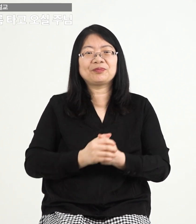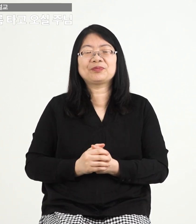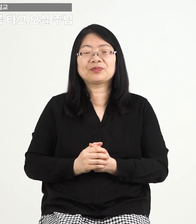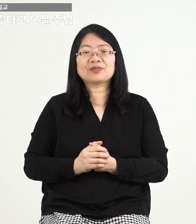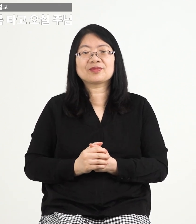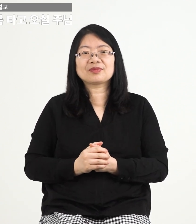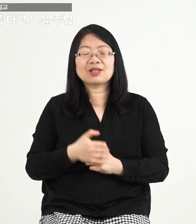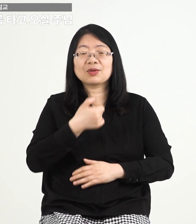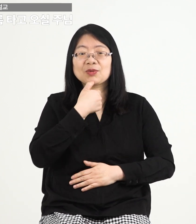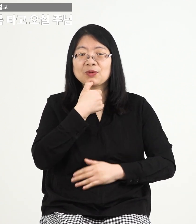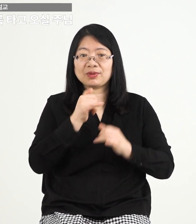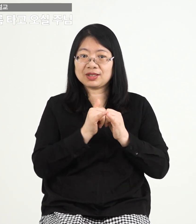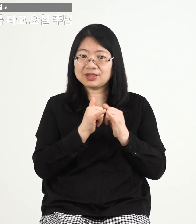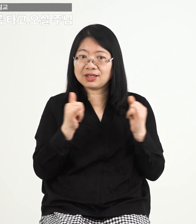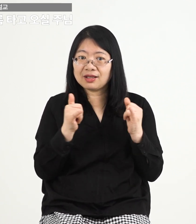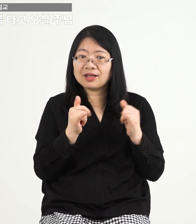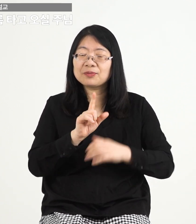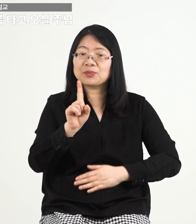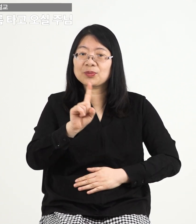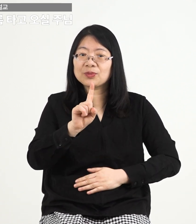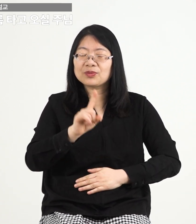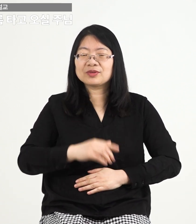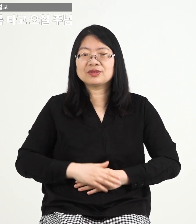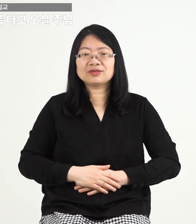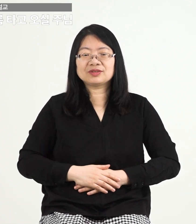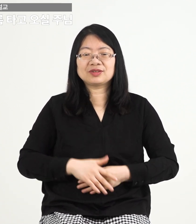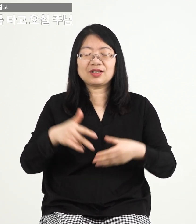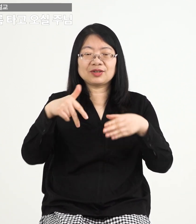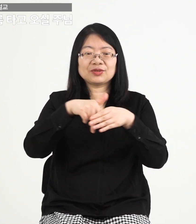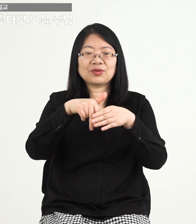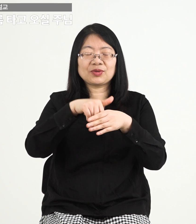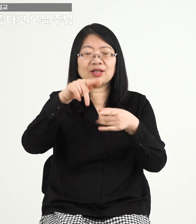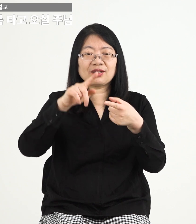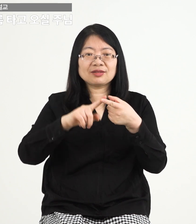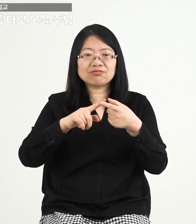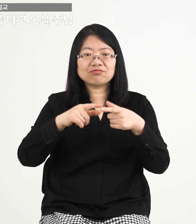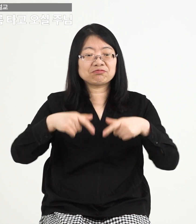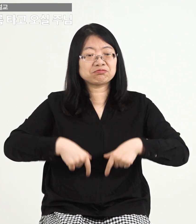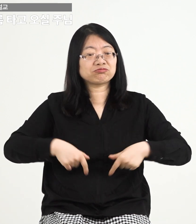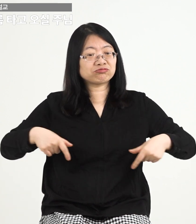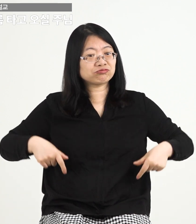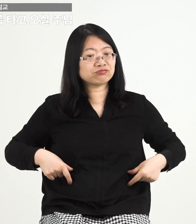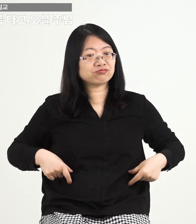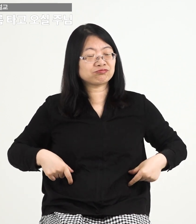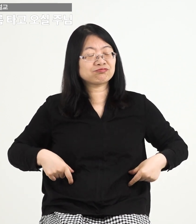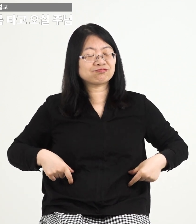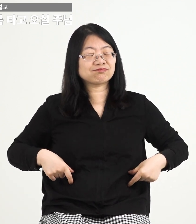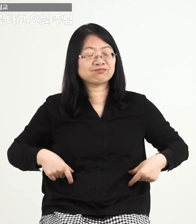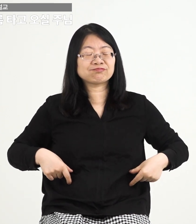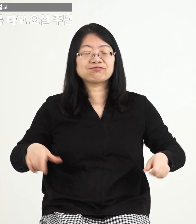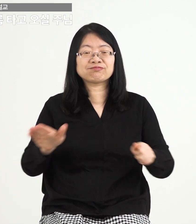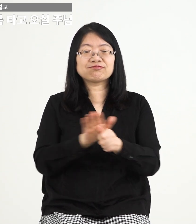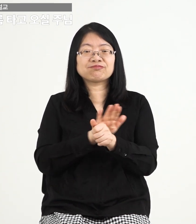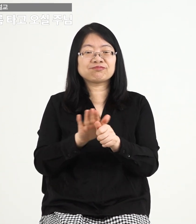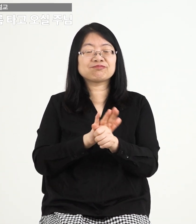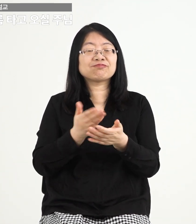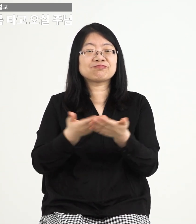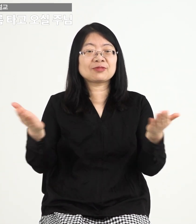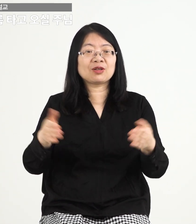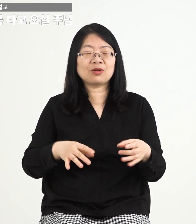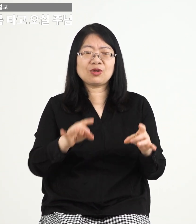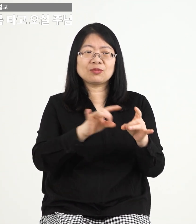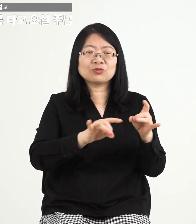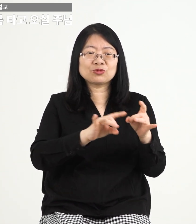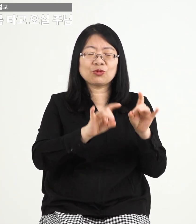그래서 로마 사람들은 종교에 대해서는 굉장히 관용적인 태도를 가졌어요. 아예 뭐